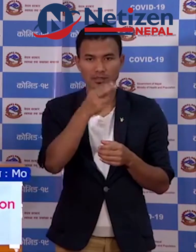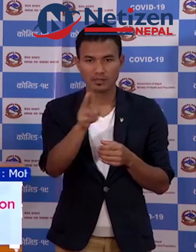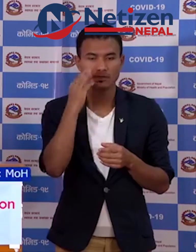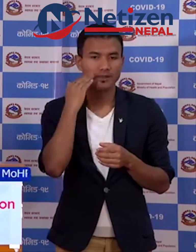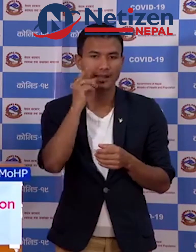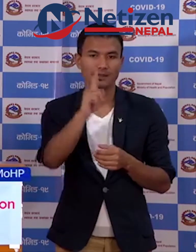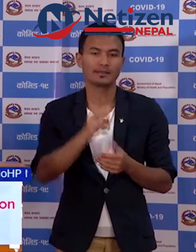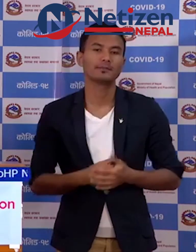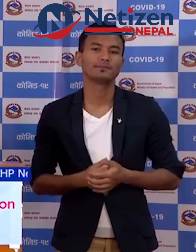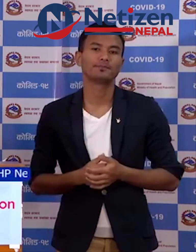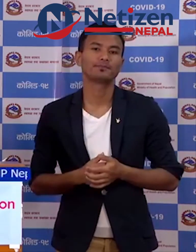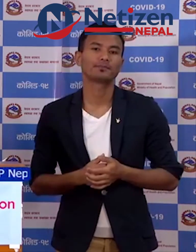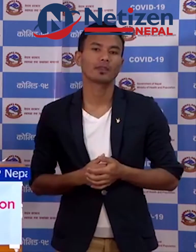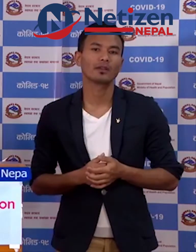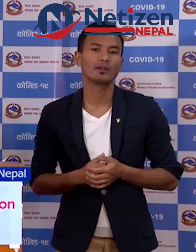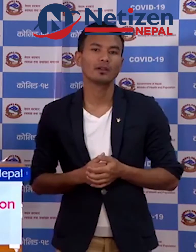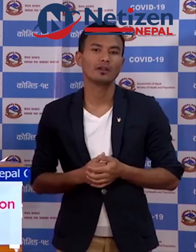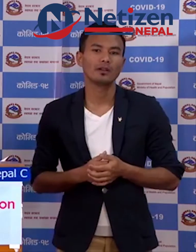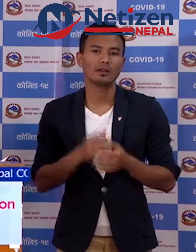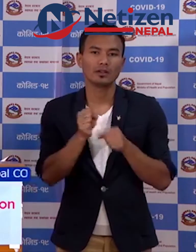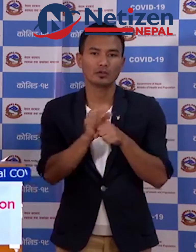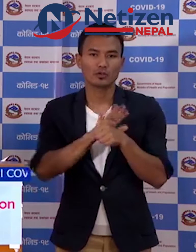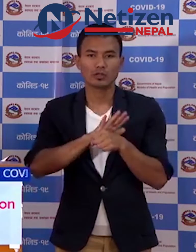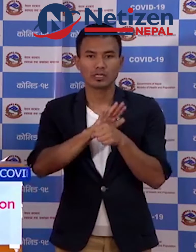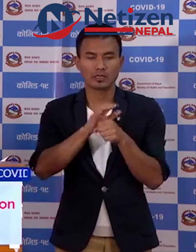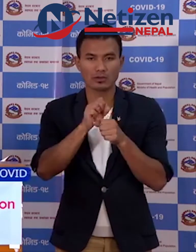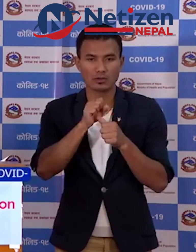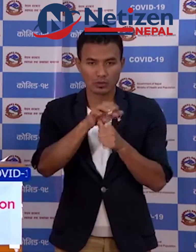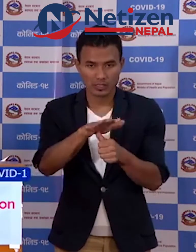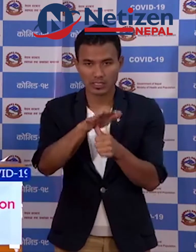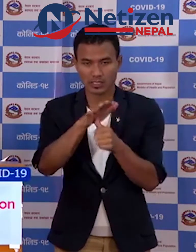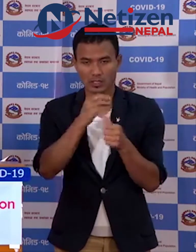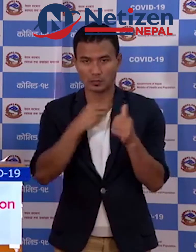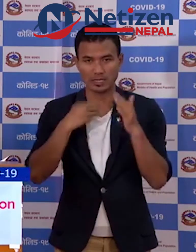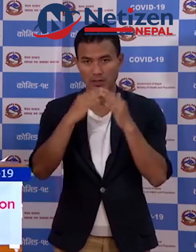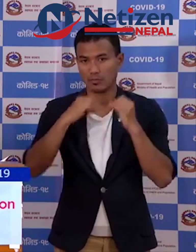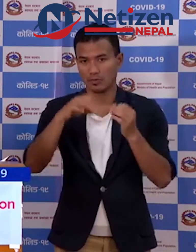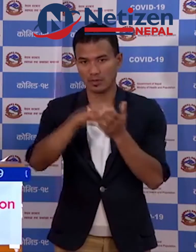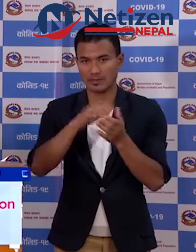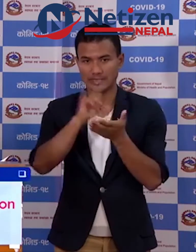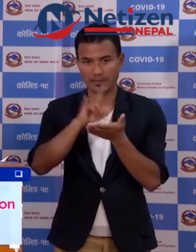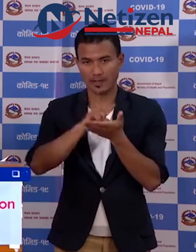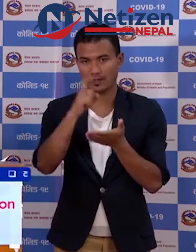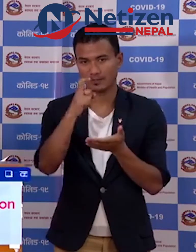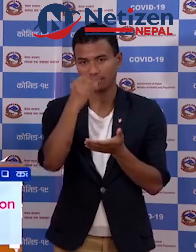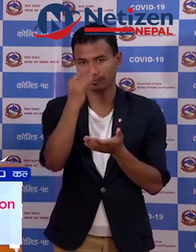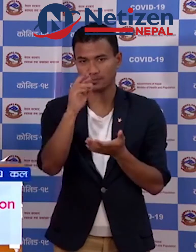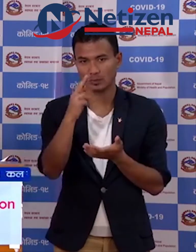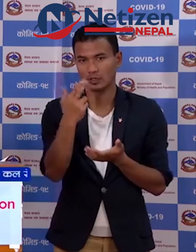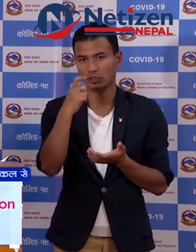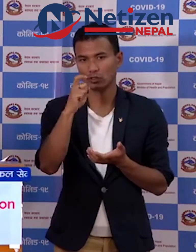र महिला 1 जना हुनुहुन्छ। कोशी अस्पताल प्रयोगशालामा झापा गौरीगंज मेच